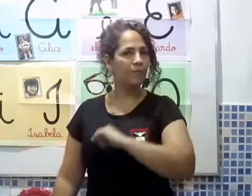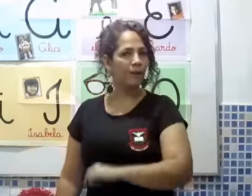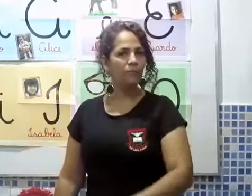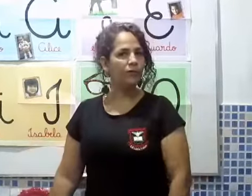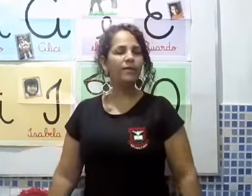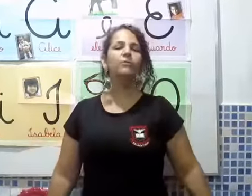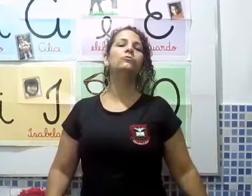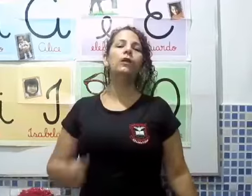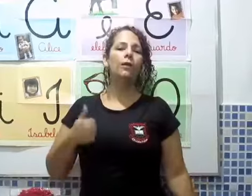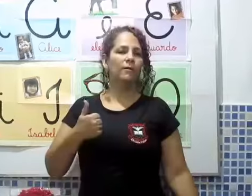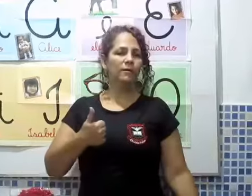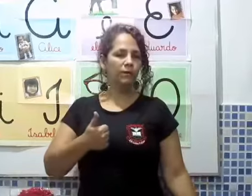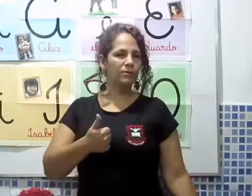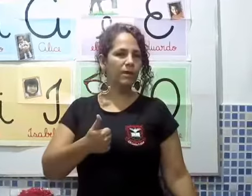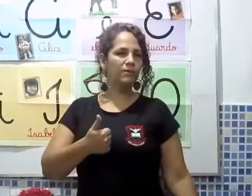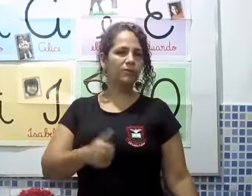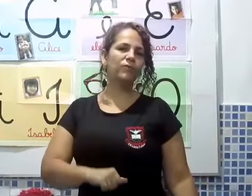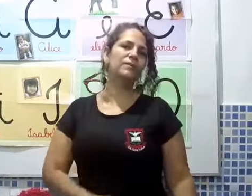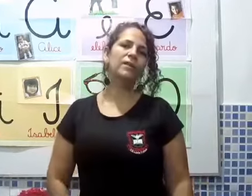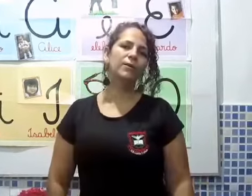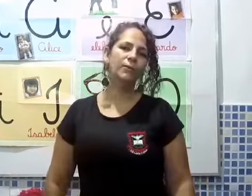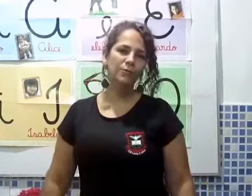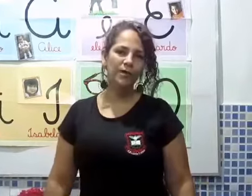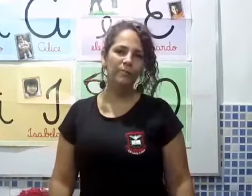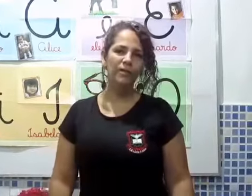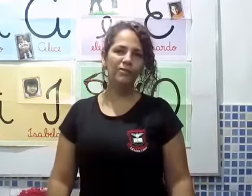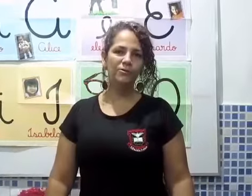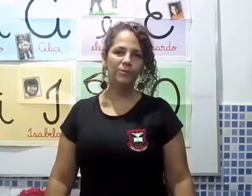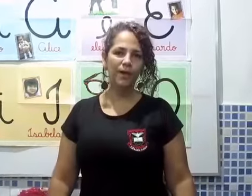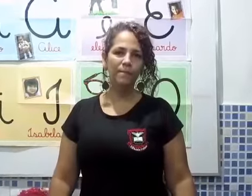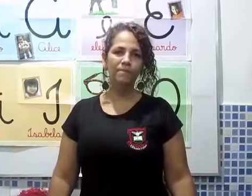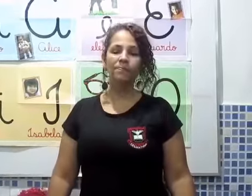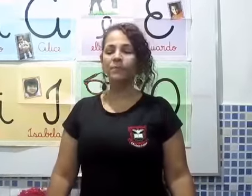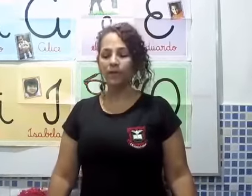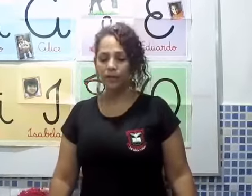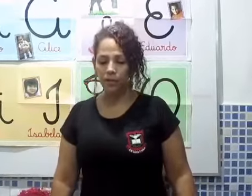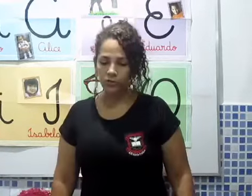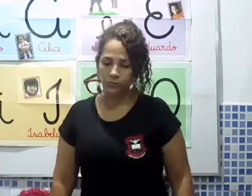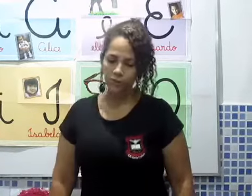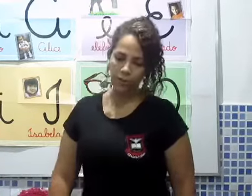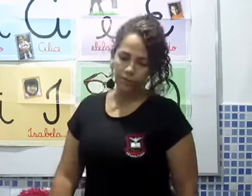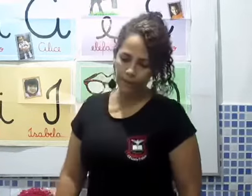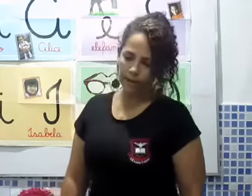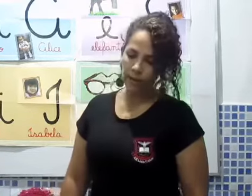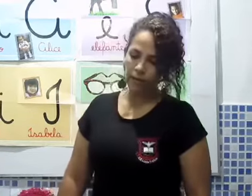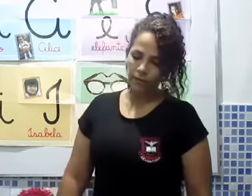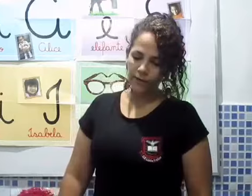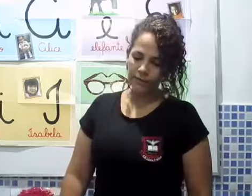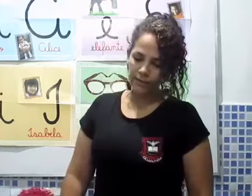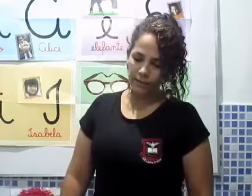bem bonito, eu sei que vocês vão fazer um novo capricho, não é? E nós vamos também fazer